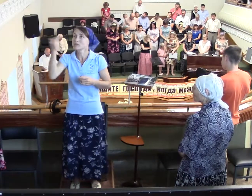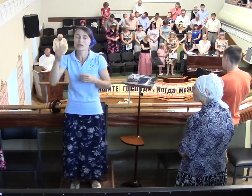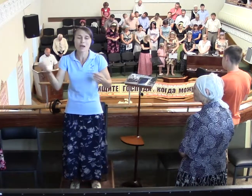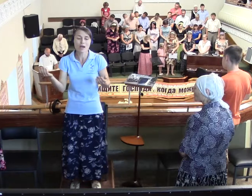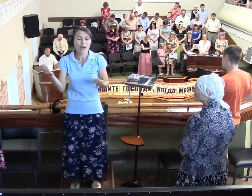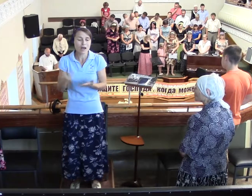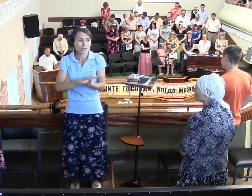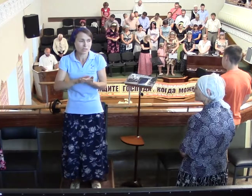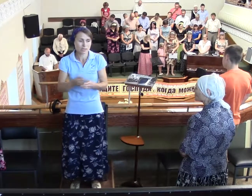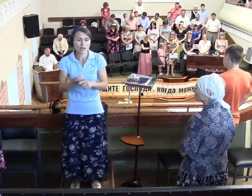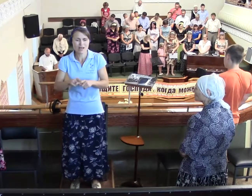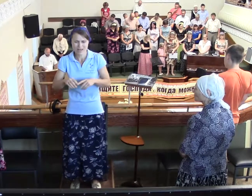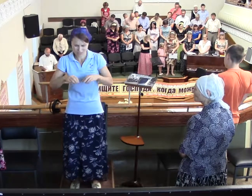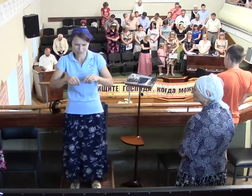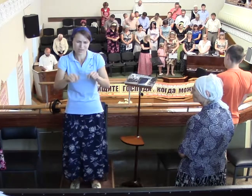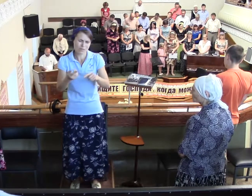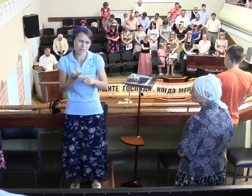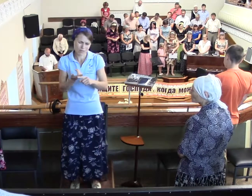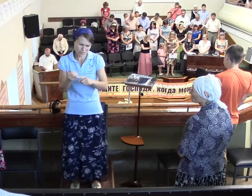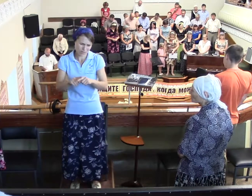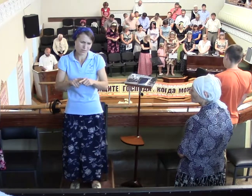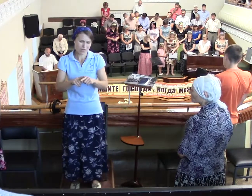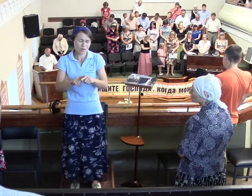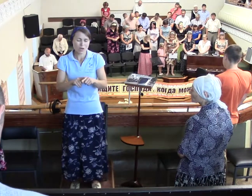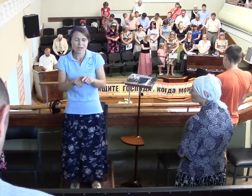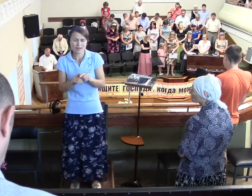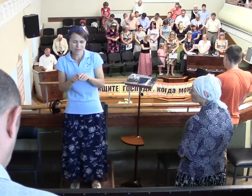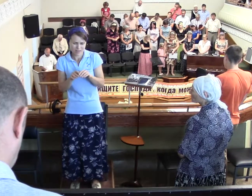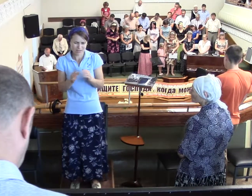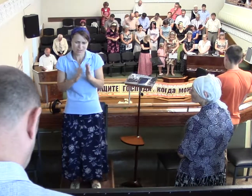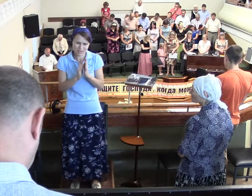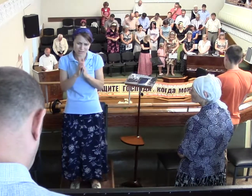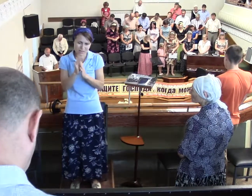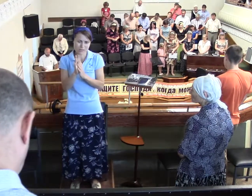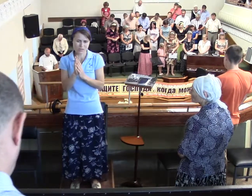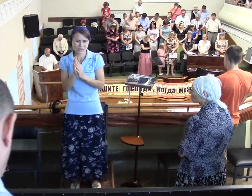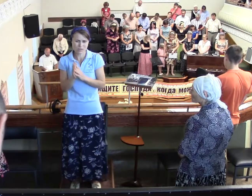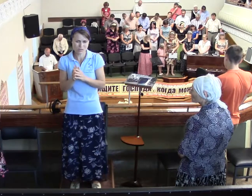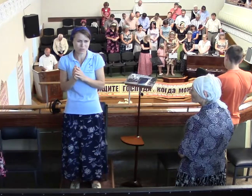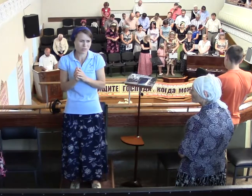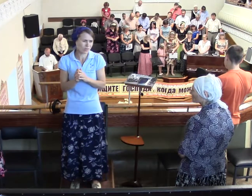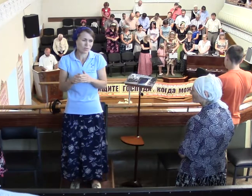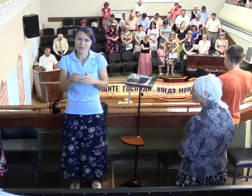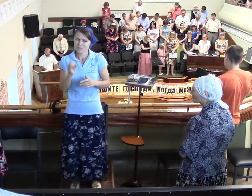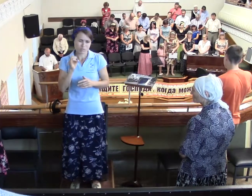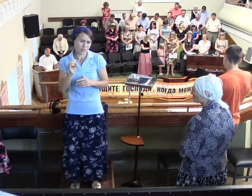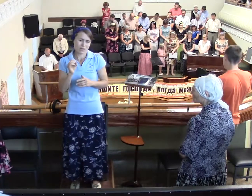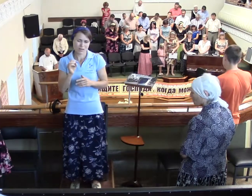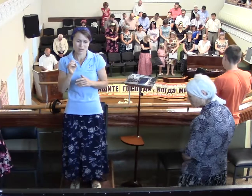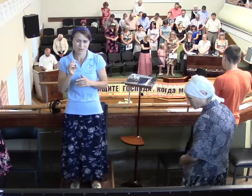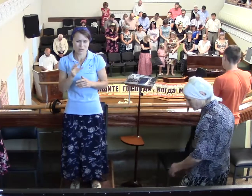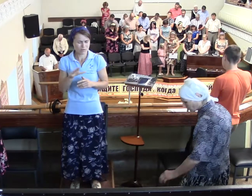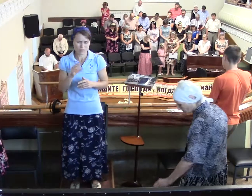которой растут сорняки и тернии, волосы, Господь, очищай сердца наши.